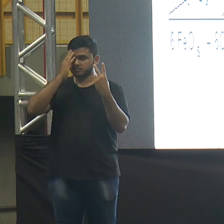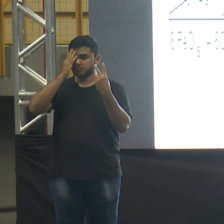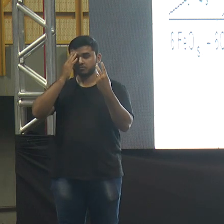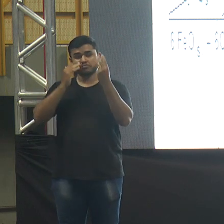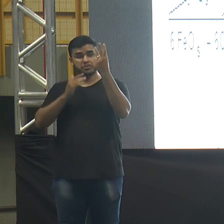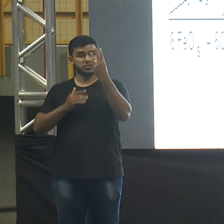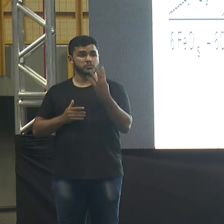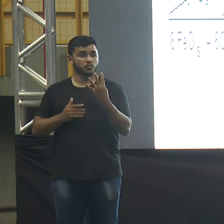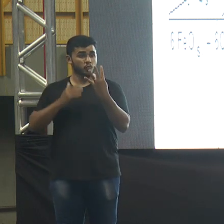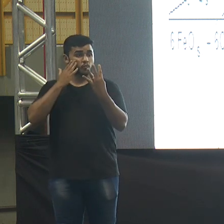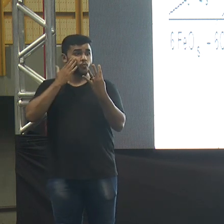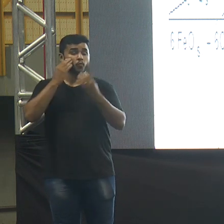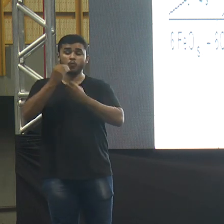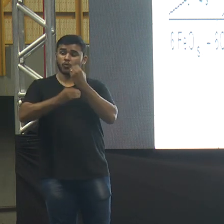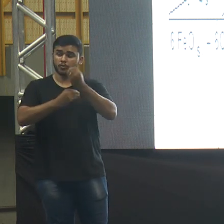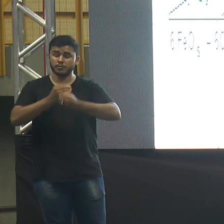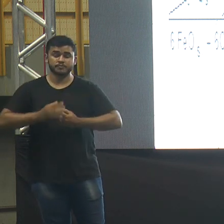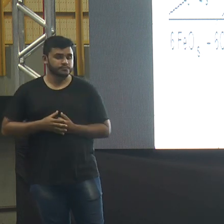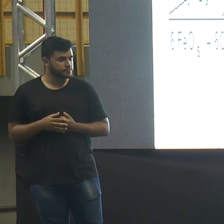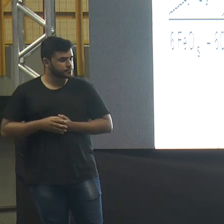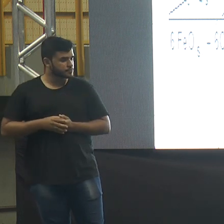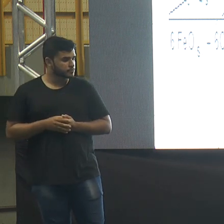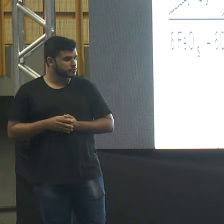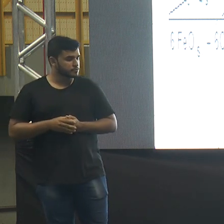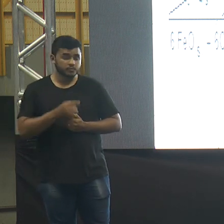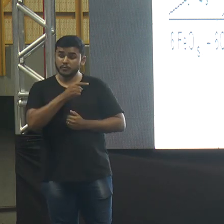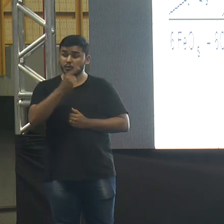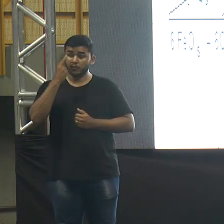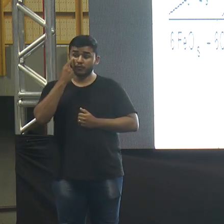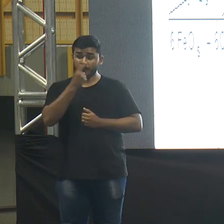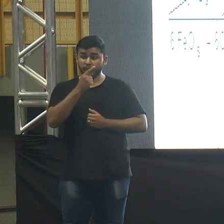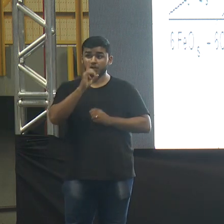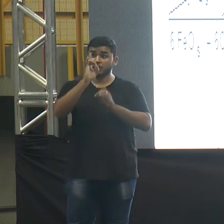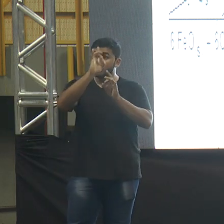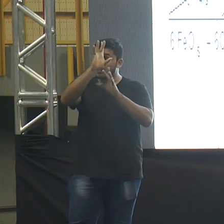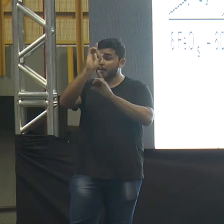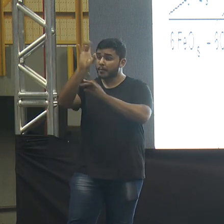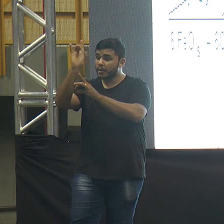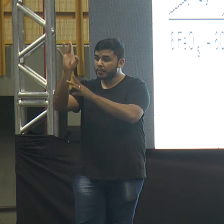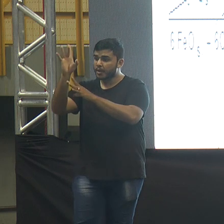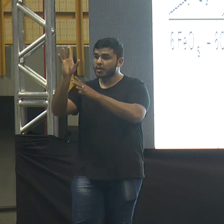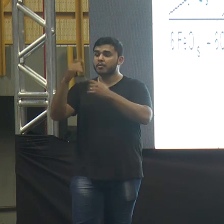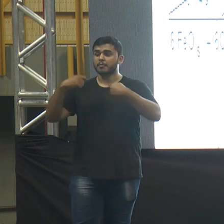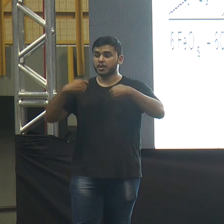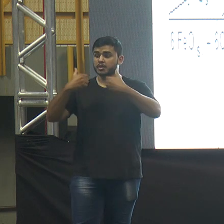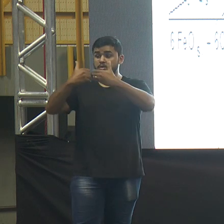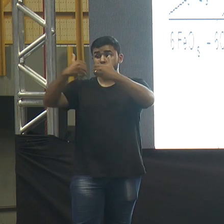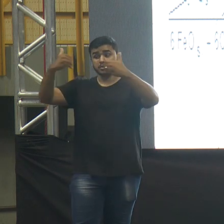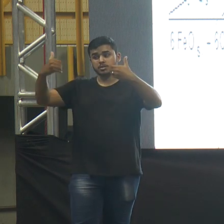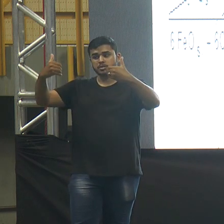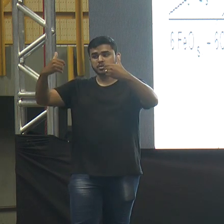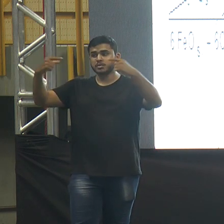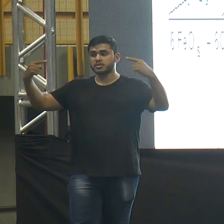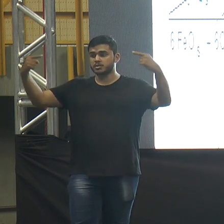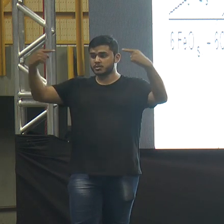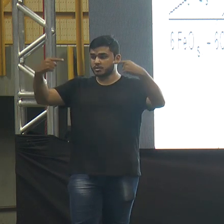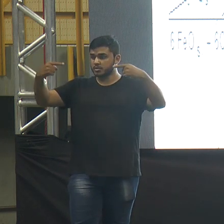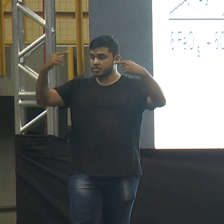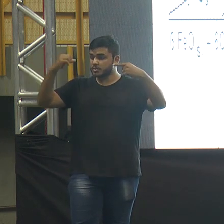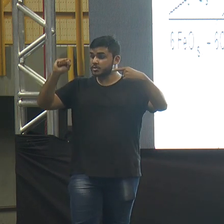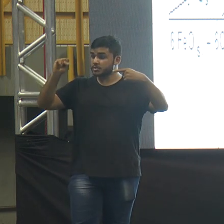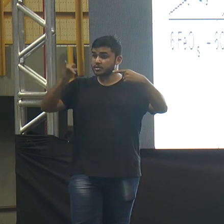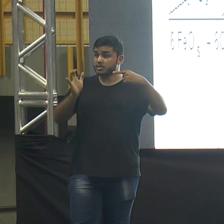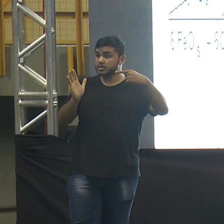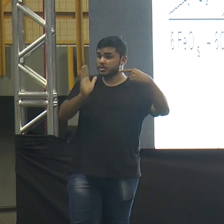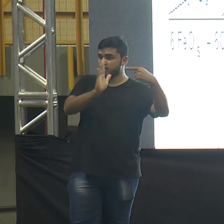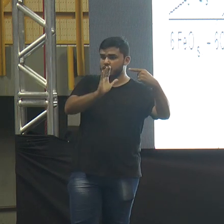Fe3O4. Agora, galera, observe uma coisa. Eu só posso cancelar se elas estiverem em lados opostos. Porque se elas estiverem do